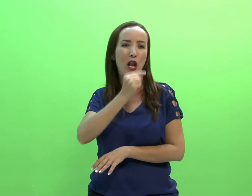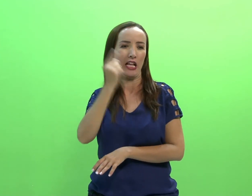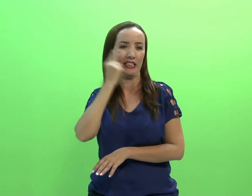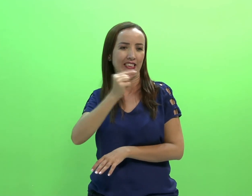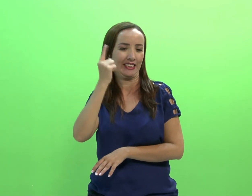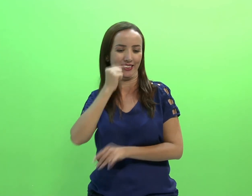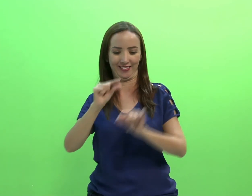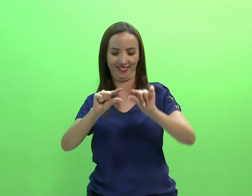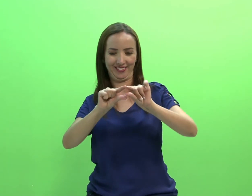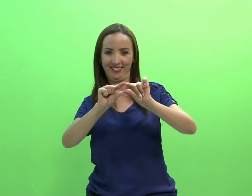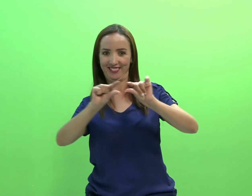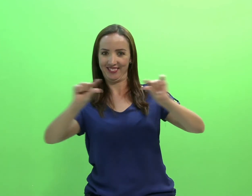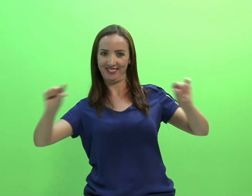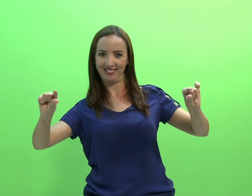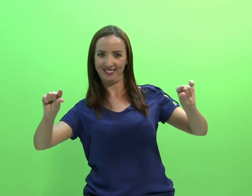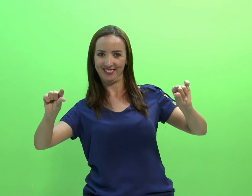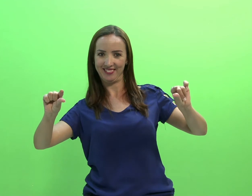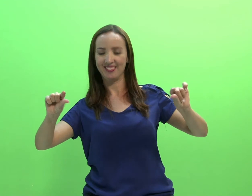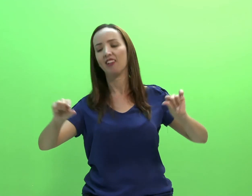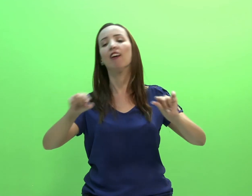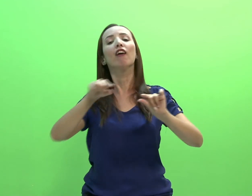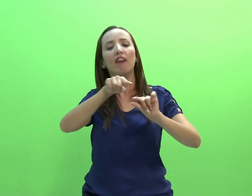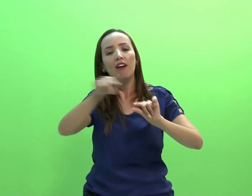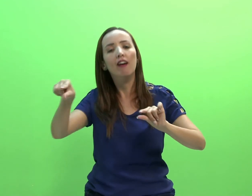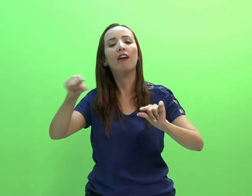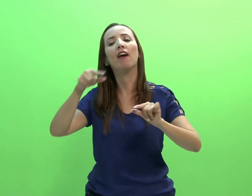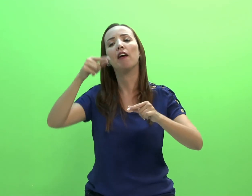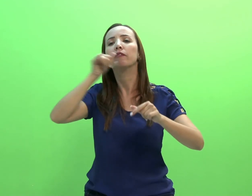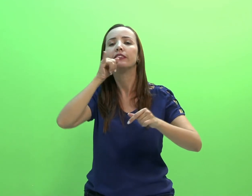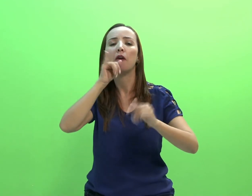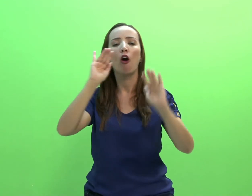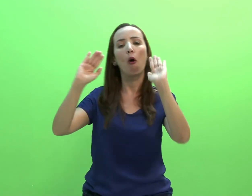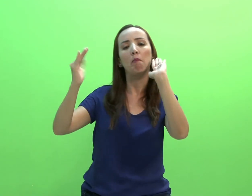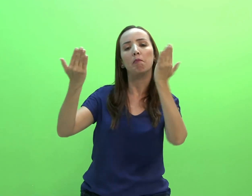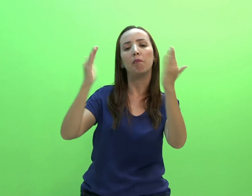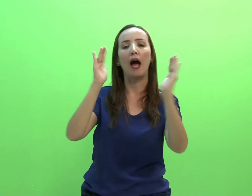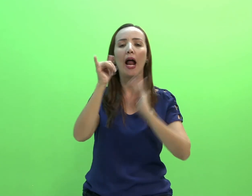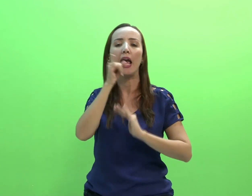você utilizou o livro de Ronice. Então, você coloca ali